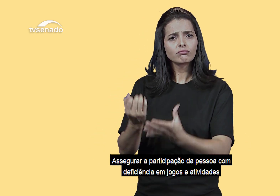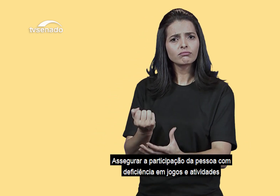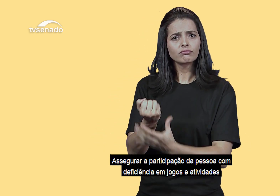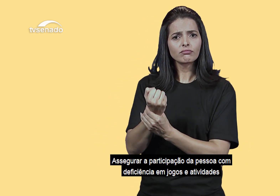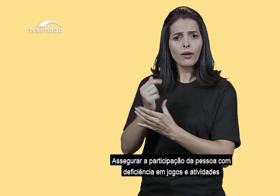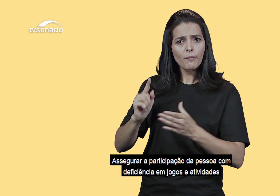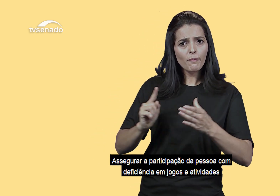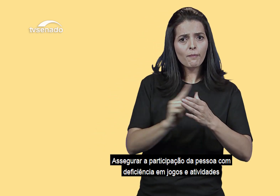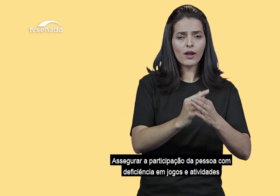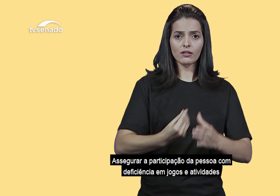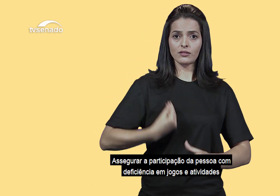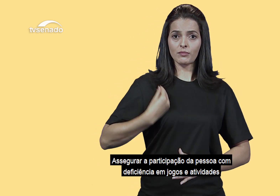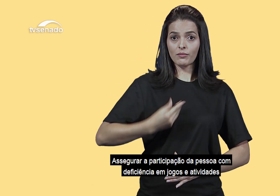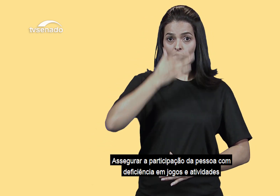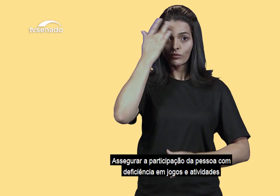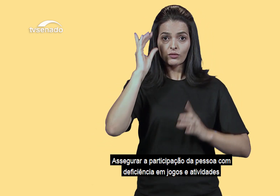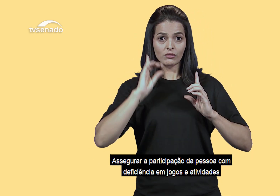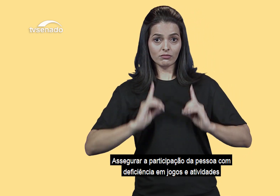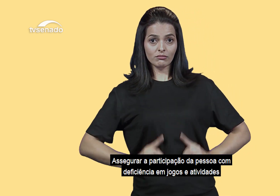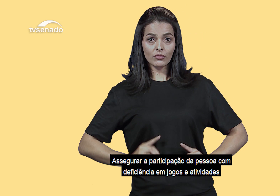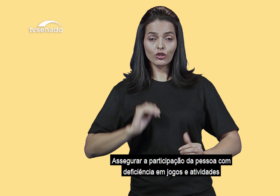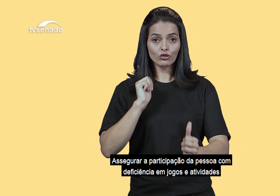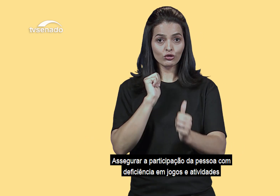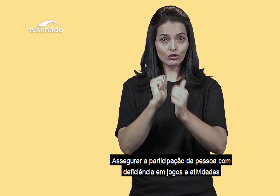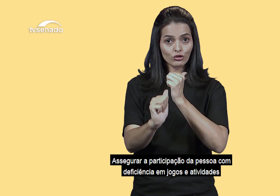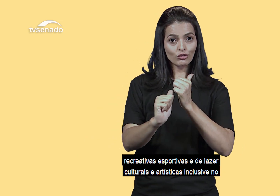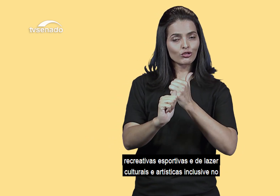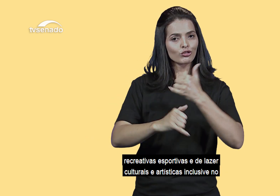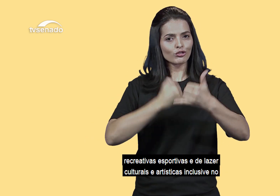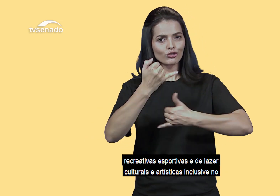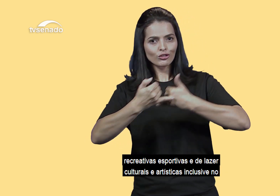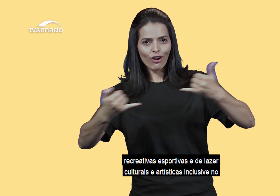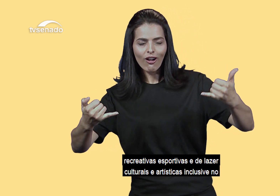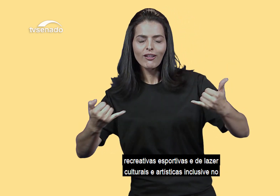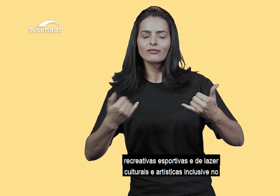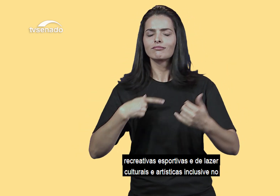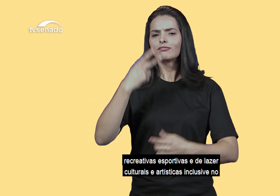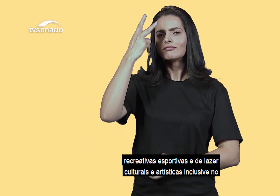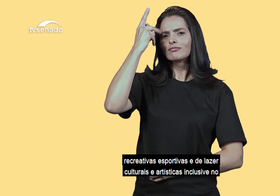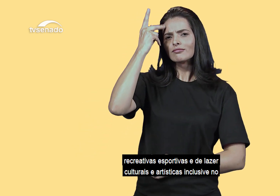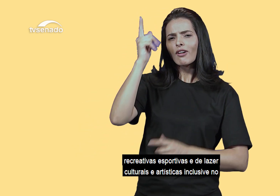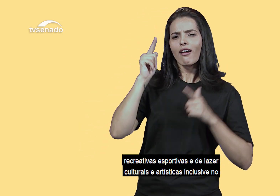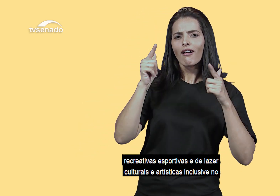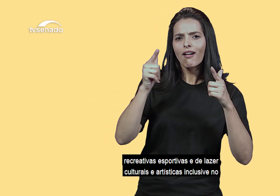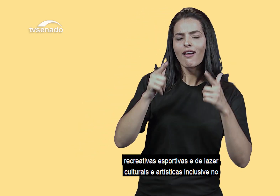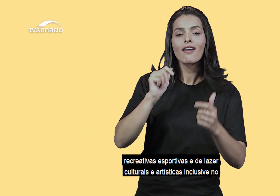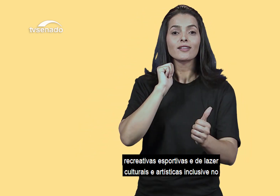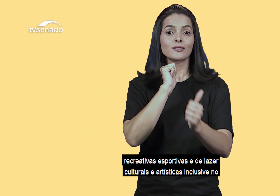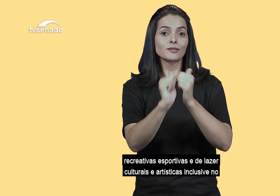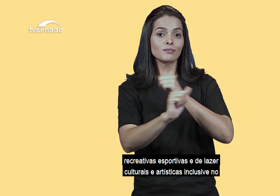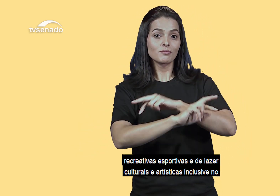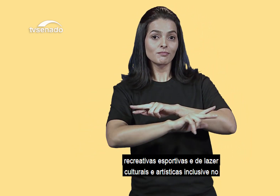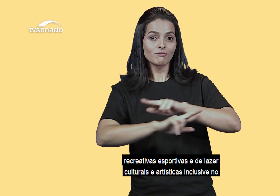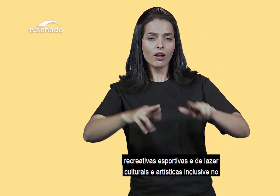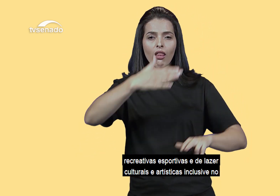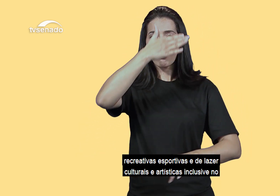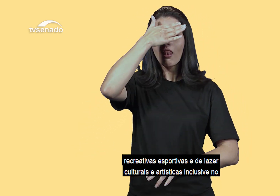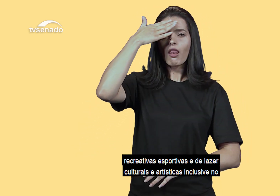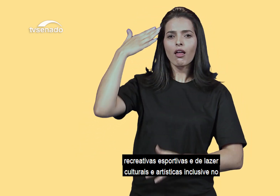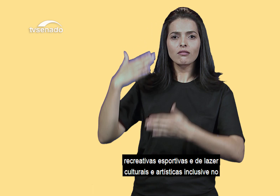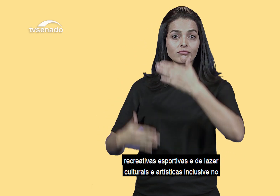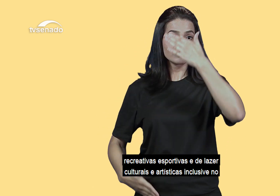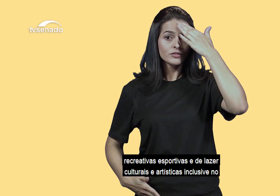participação da pessoa com deficiência em jogos e atividades recreativas, esportivas, de lazer,